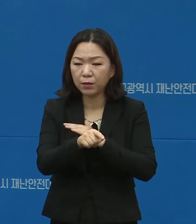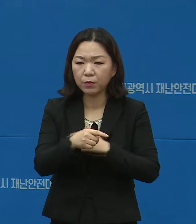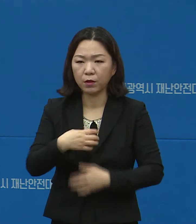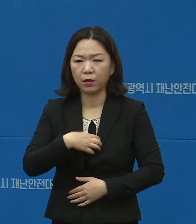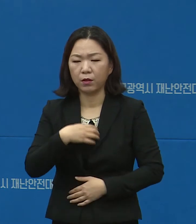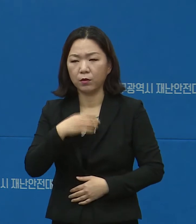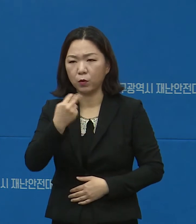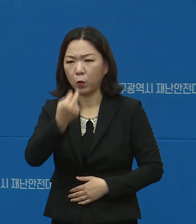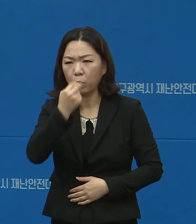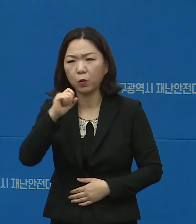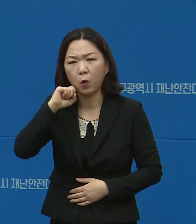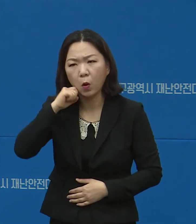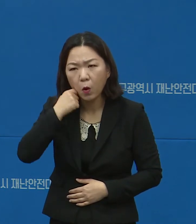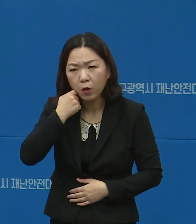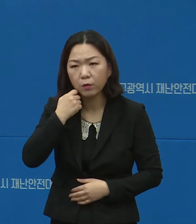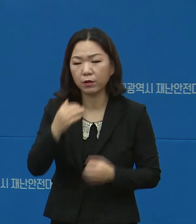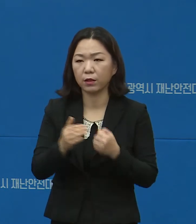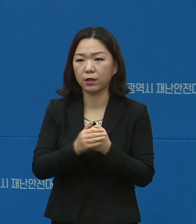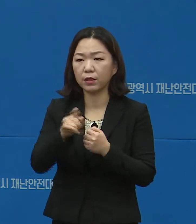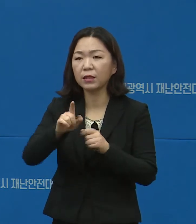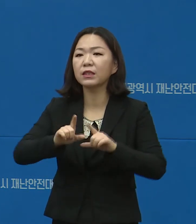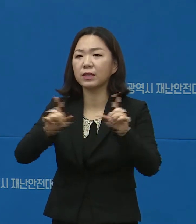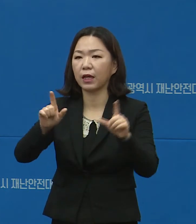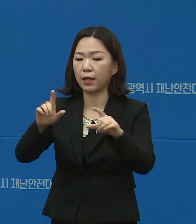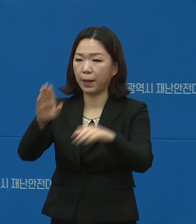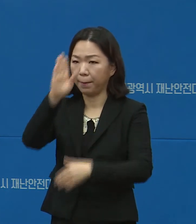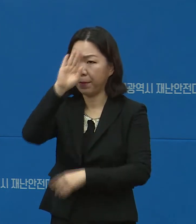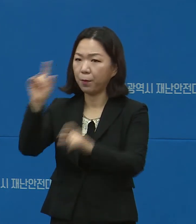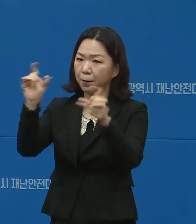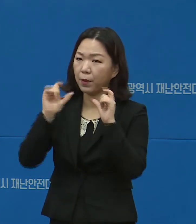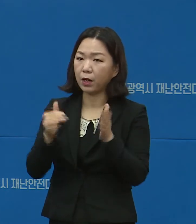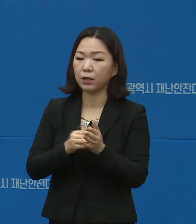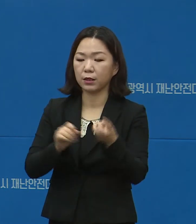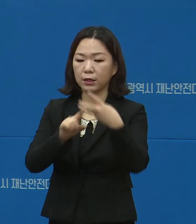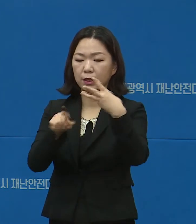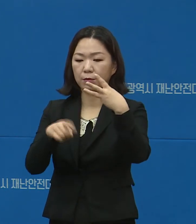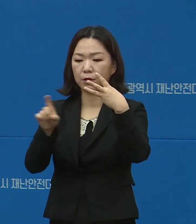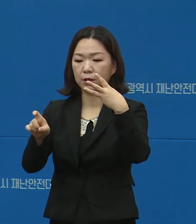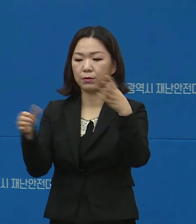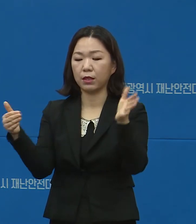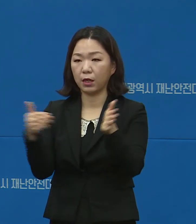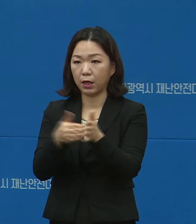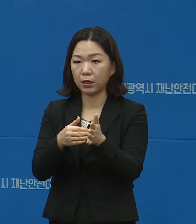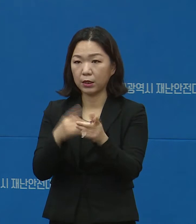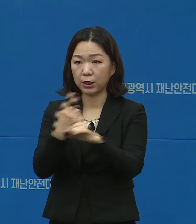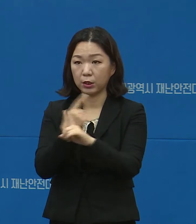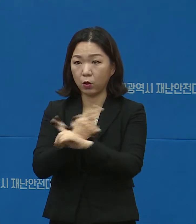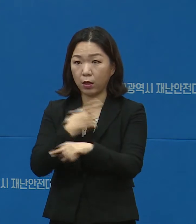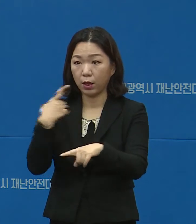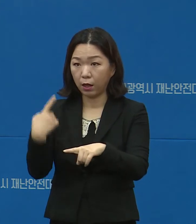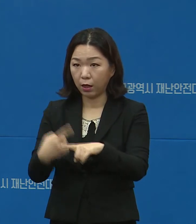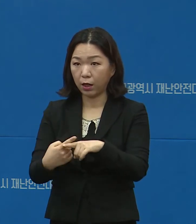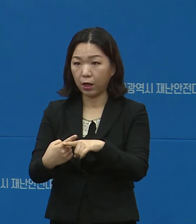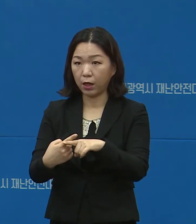오셨고 당일 확진이 되었습니다. 3월 10일까지 치료를 하시던 중